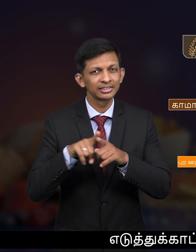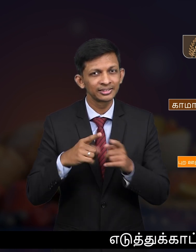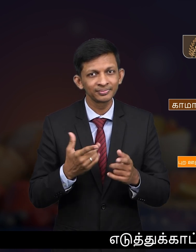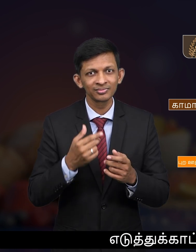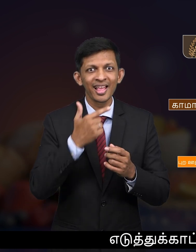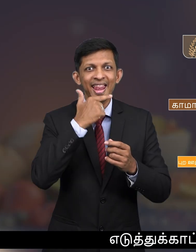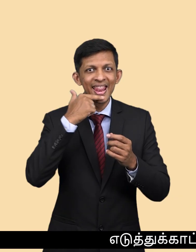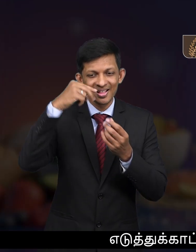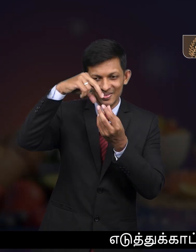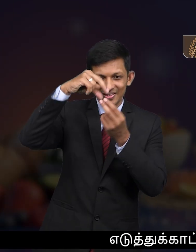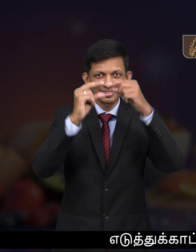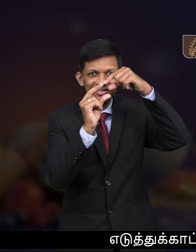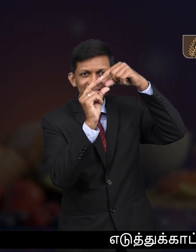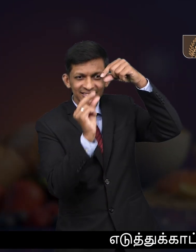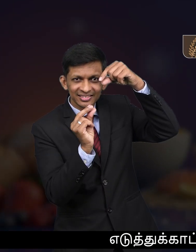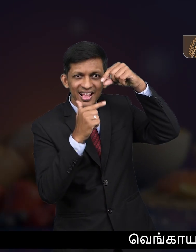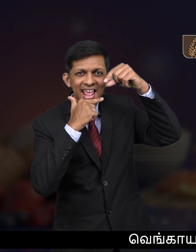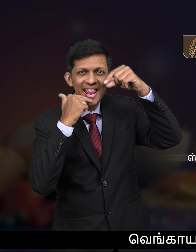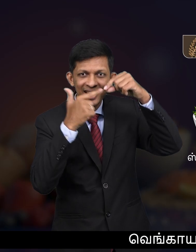எடுத்துக்காட்டுகள்: ஸ்ட்ராபெரிகள்,